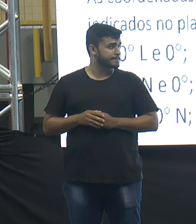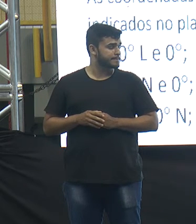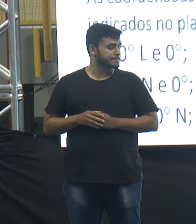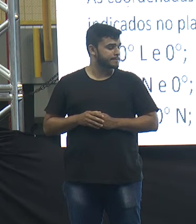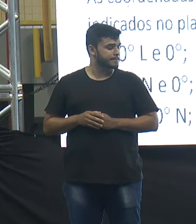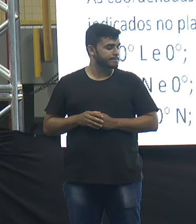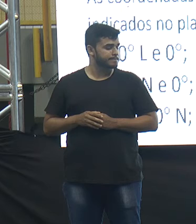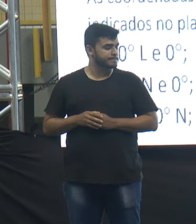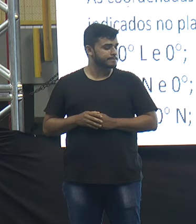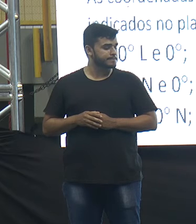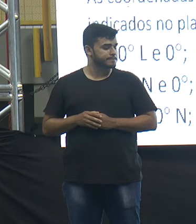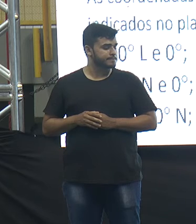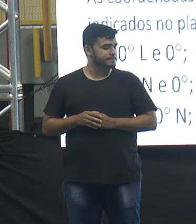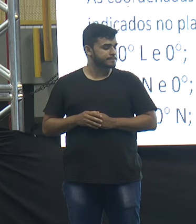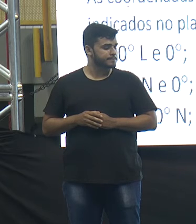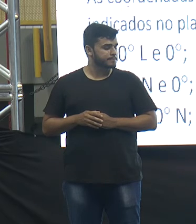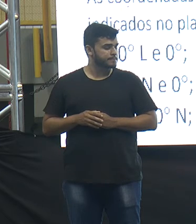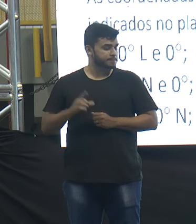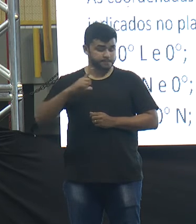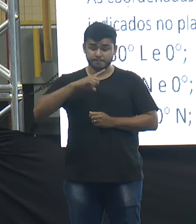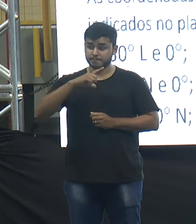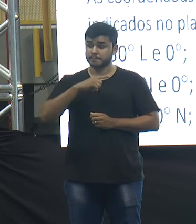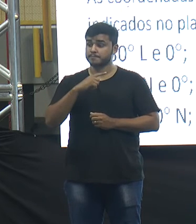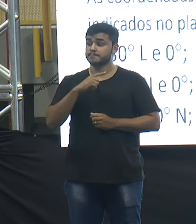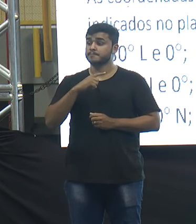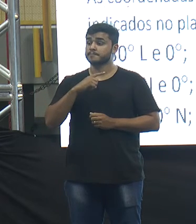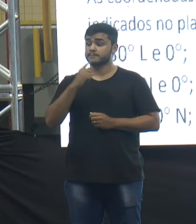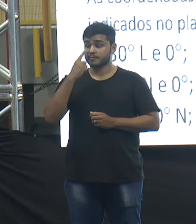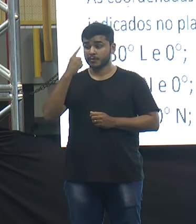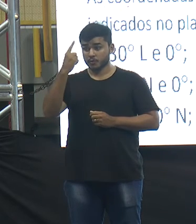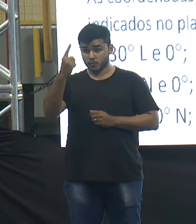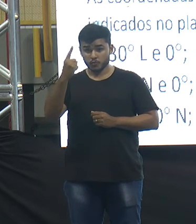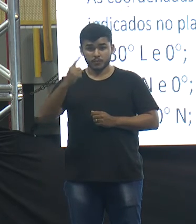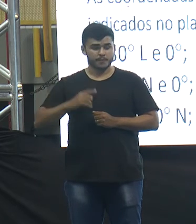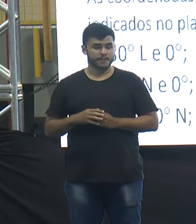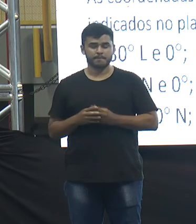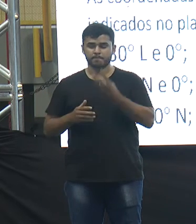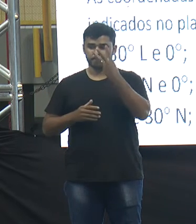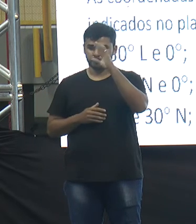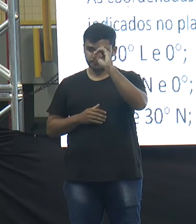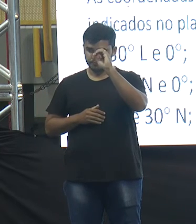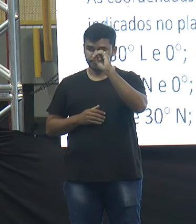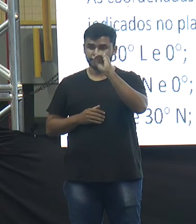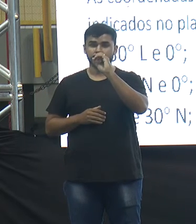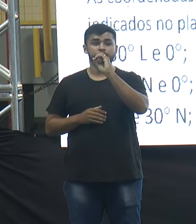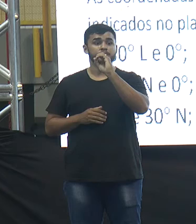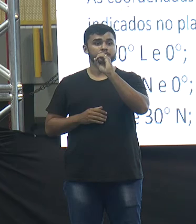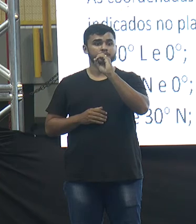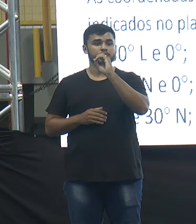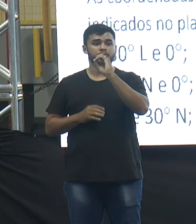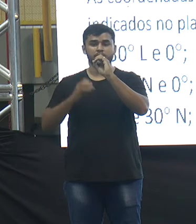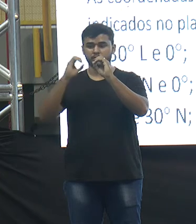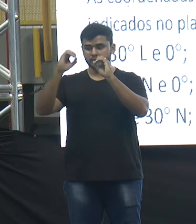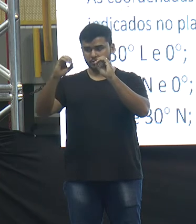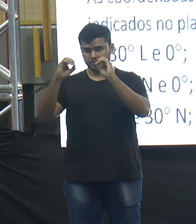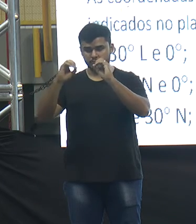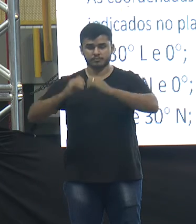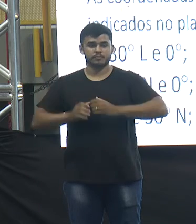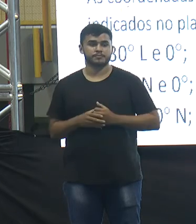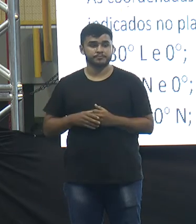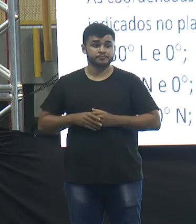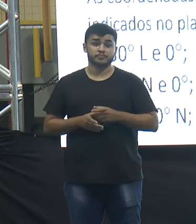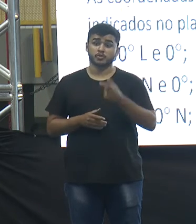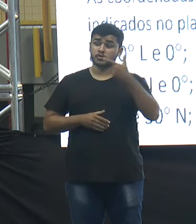aqui à fita. O ponto 1. Qual é a latitude? 30 graus. Qual é a longitude? 0 grau. O